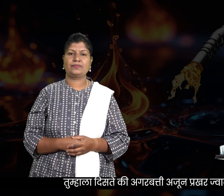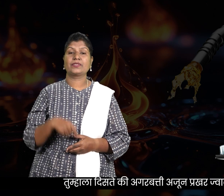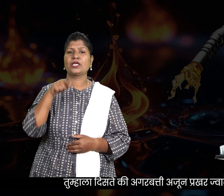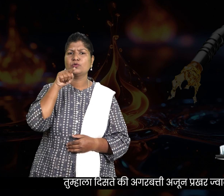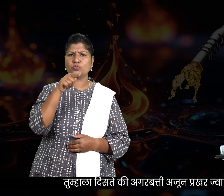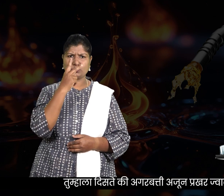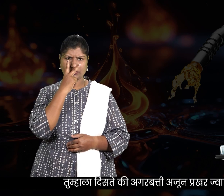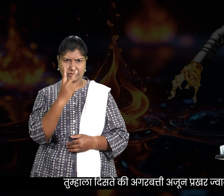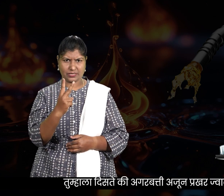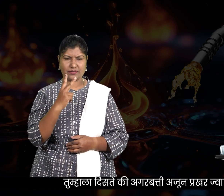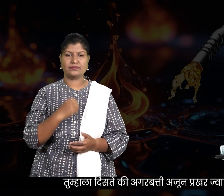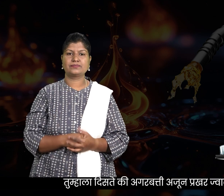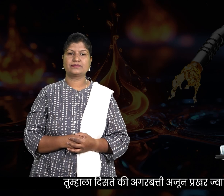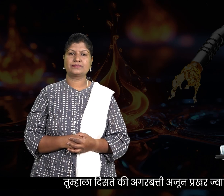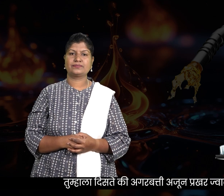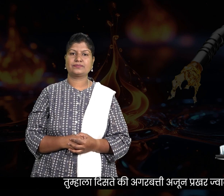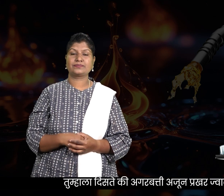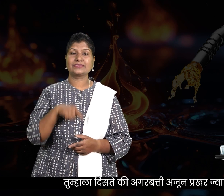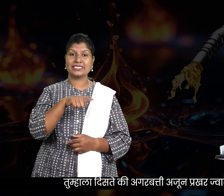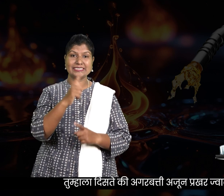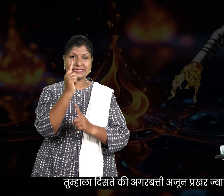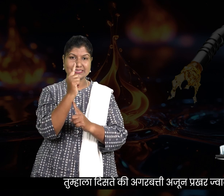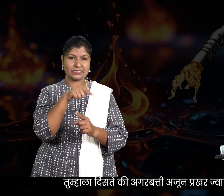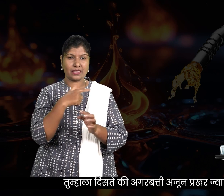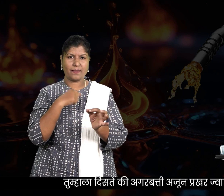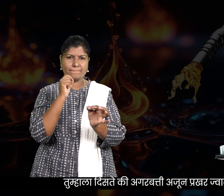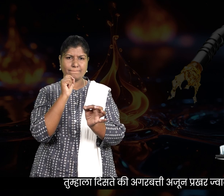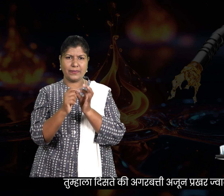तुम्हाला दिसते की अगरबत्ती अजून प्रखर ज्वालेने जळते.